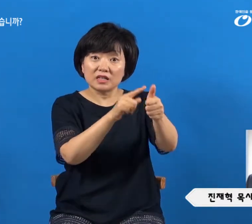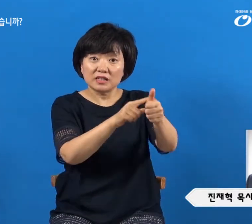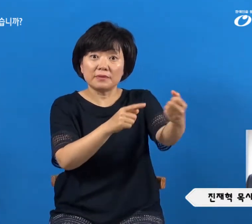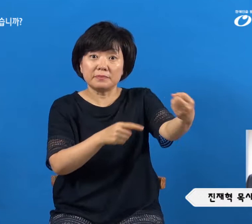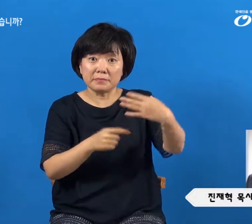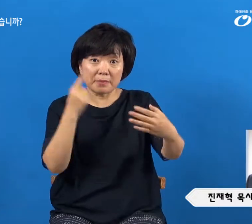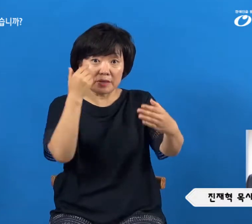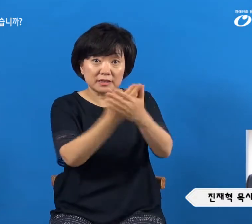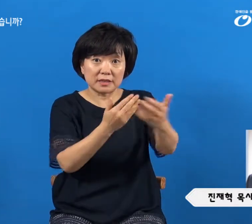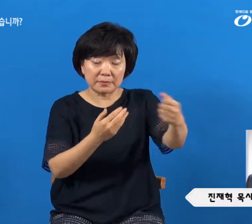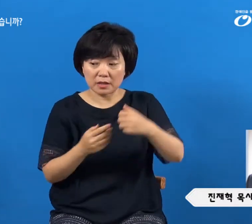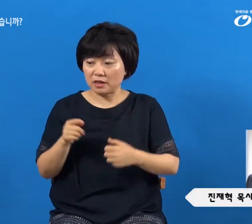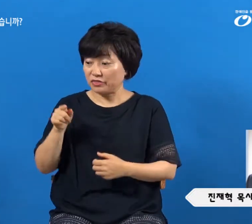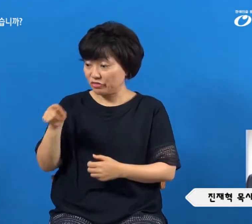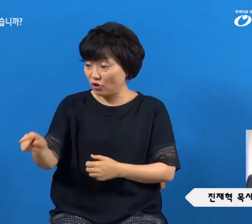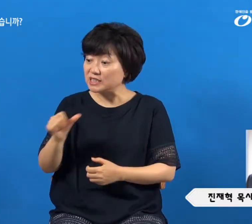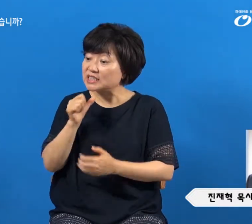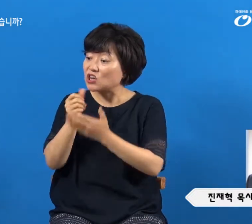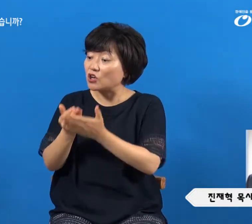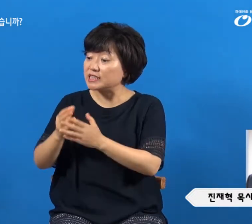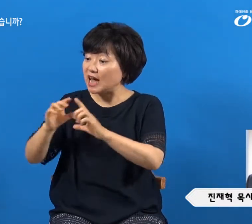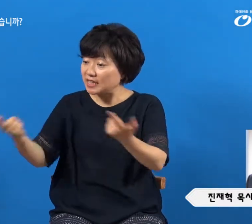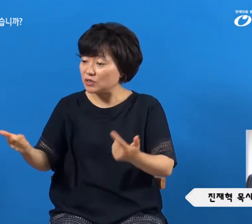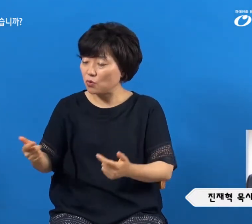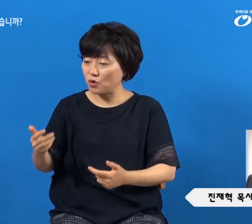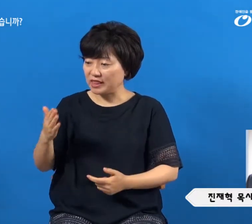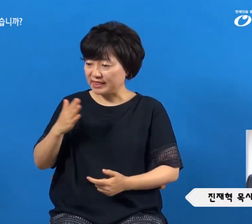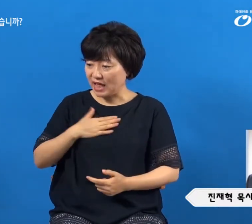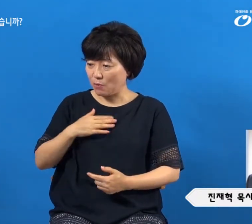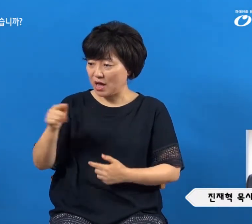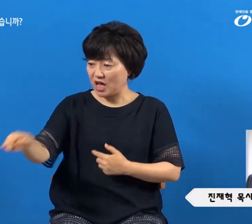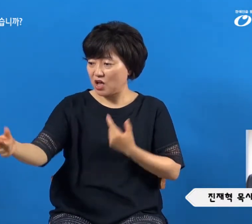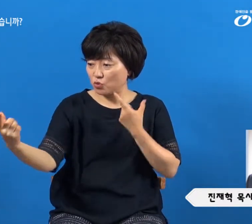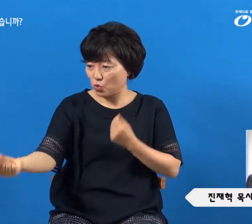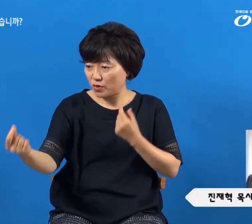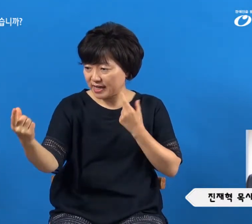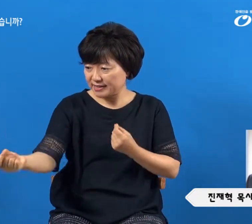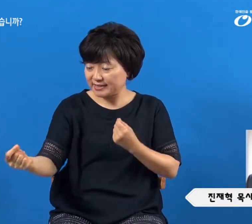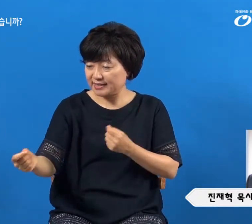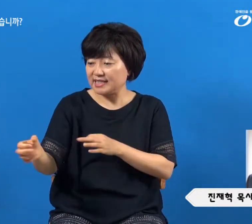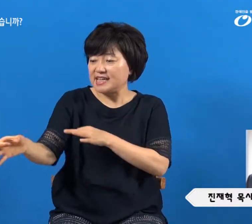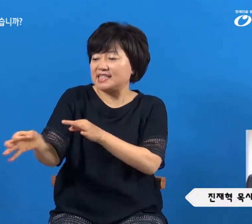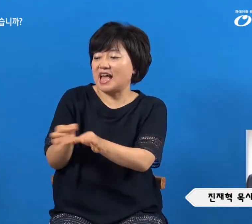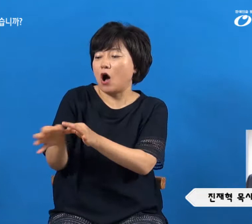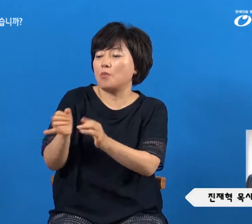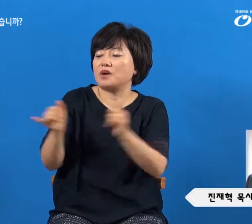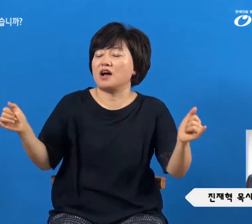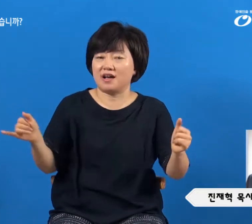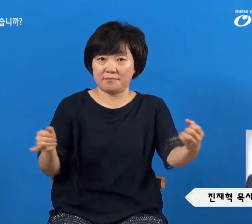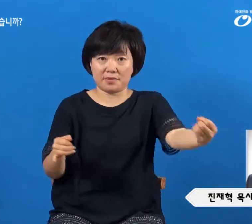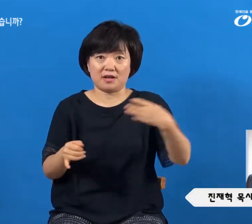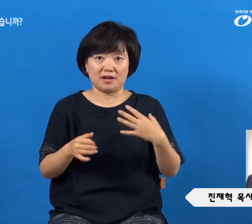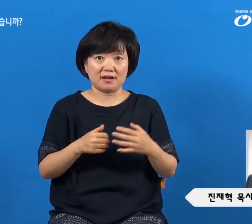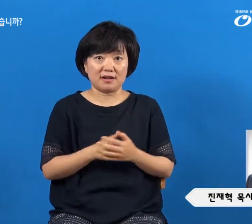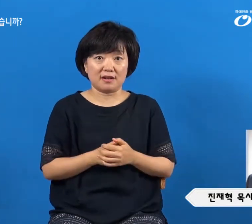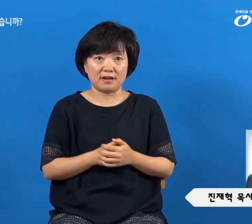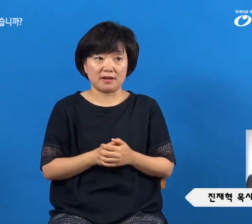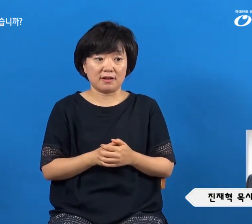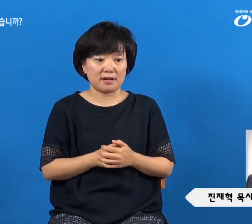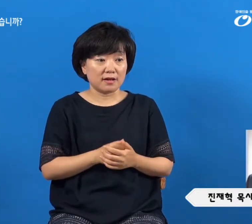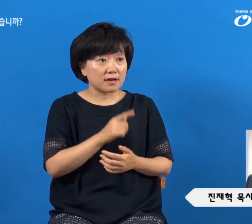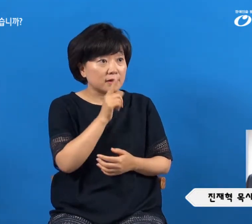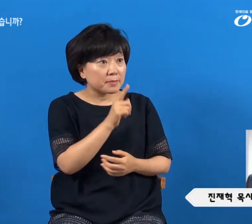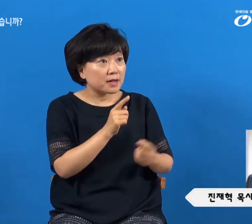이야기합니다. 당신은 거지가 아니라 이젠 나와 같은 사업가입니다. 그